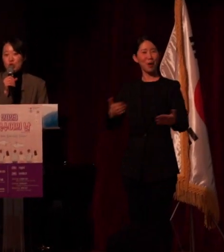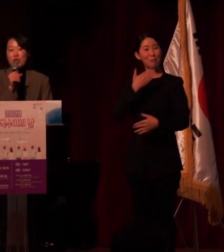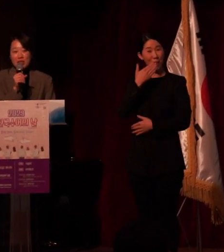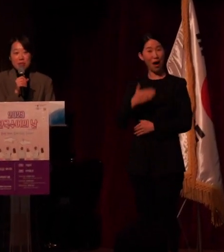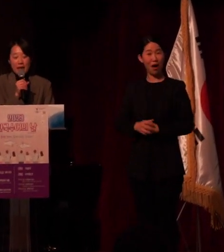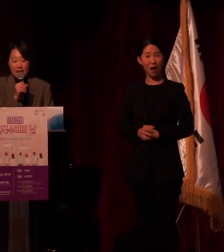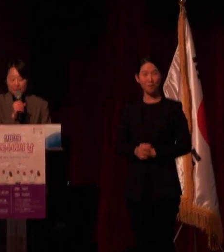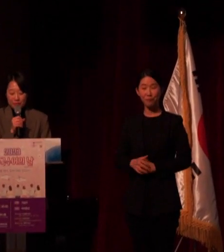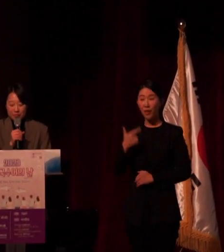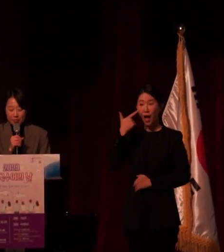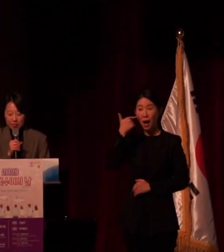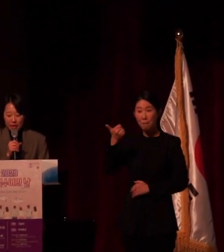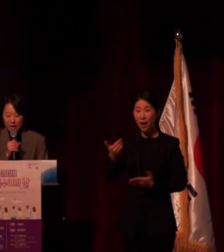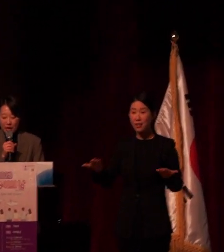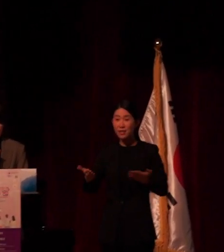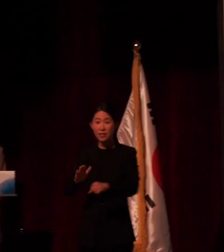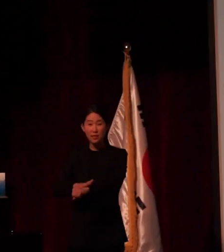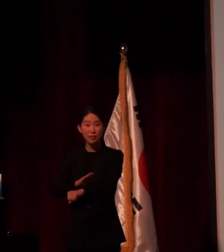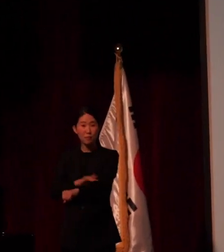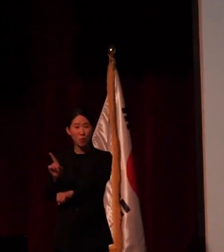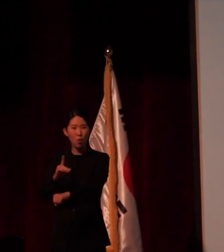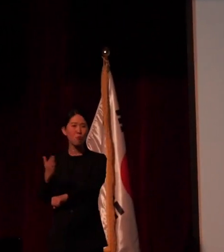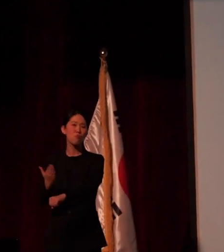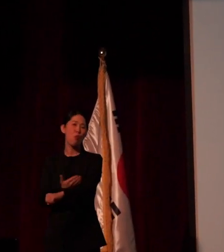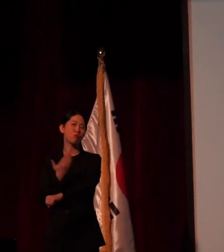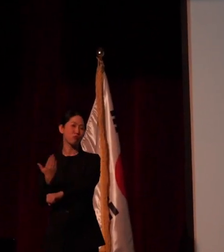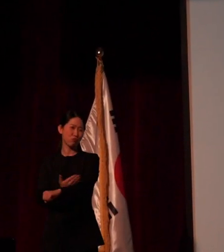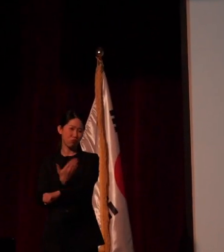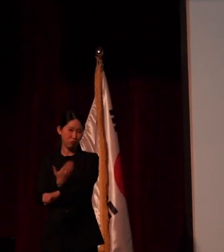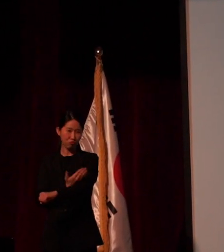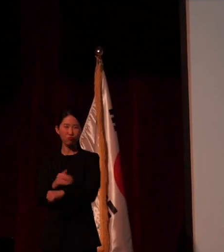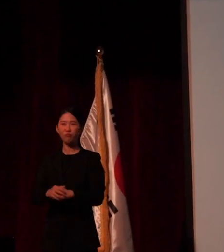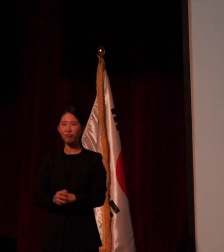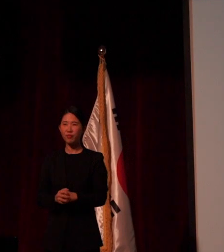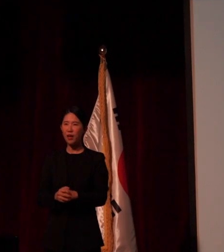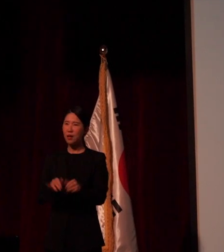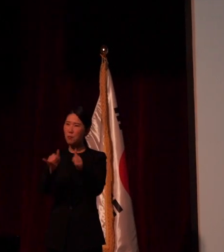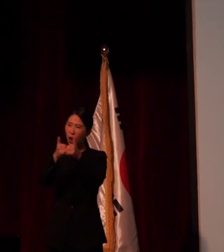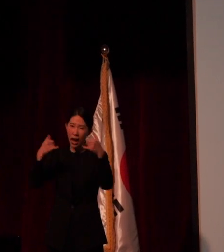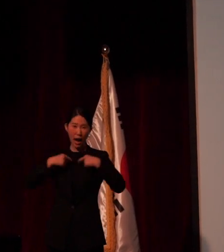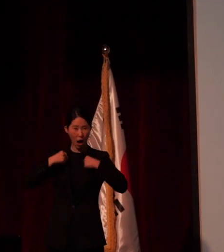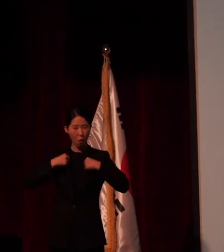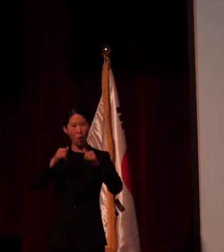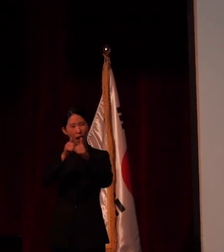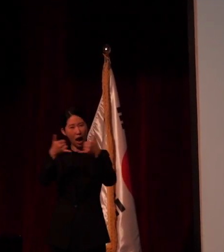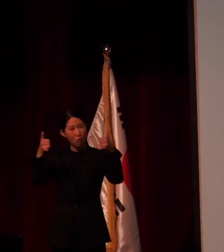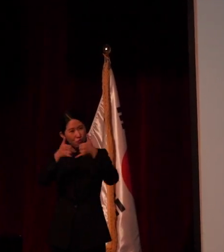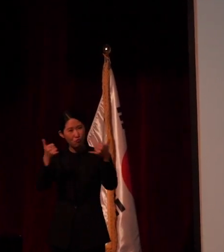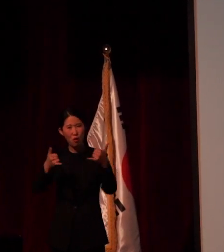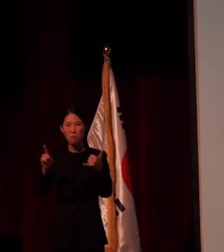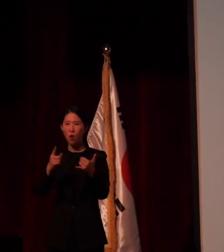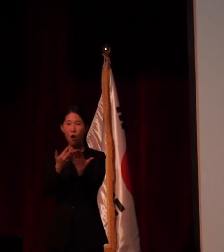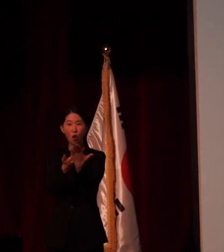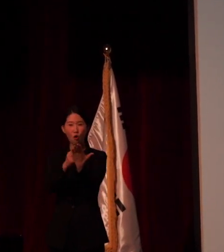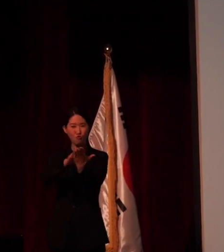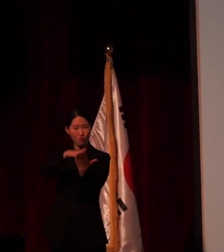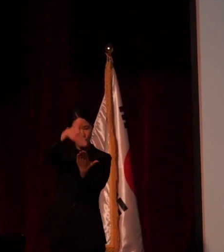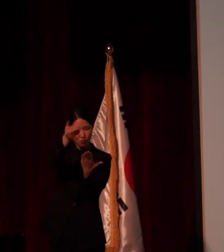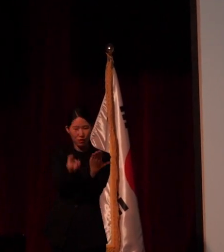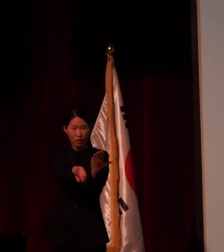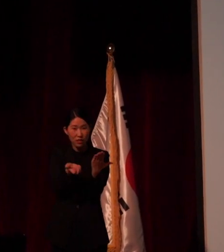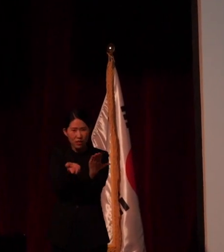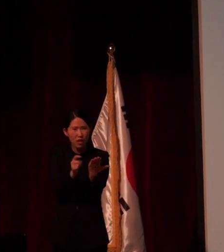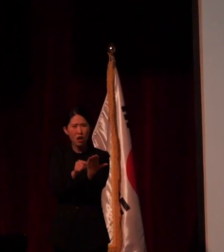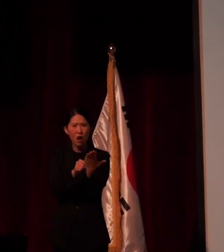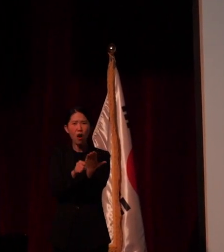아빠는 목수였습니다. 가구나 경대, 책상 등을 짜서 만드는 목수를